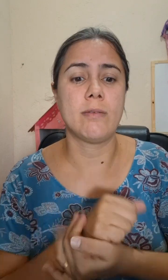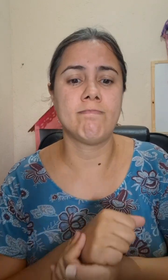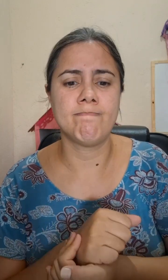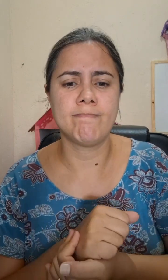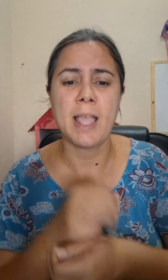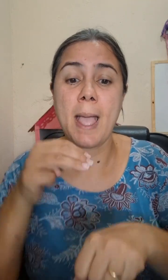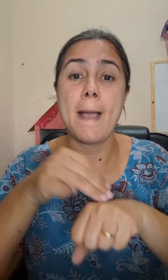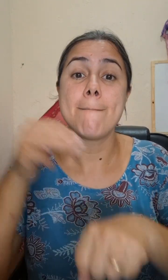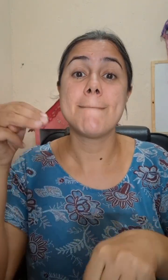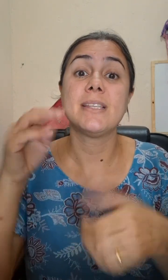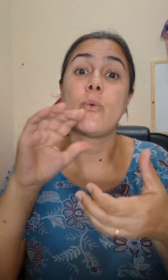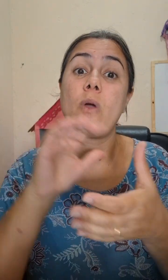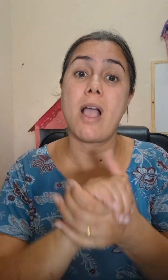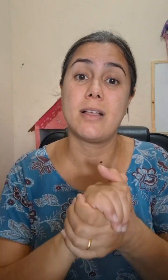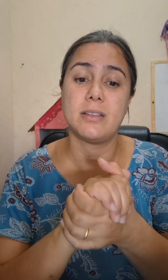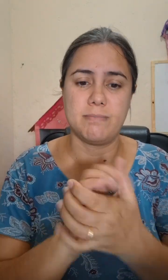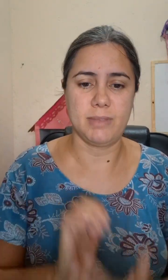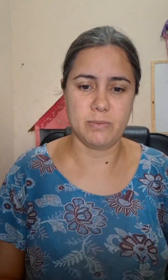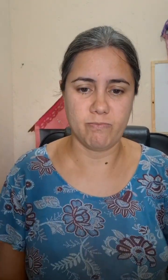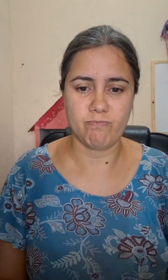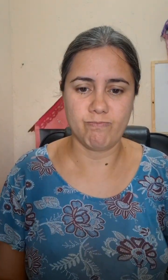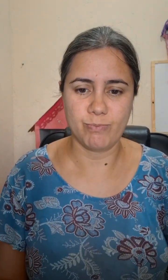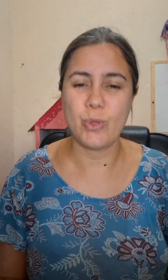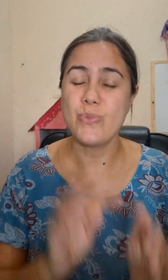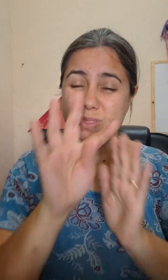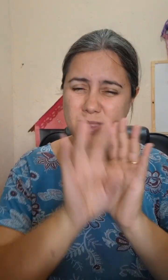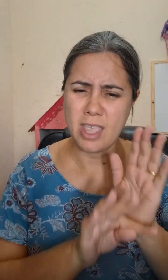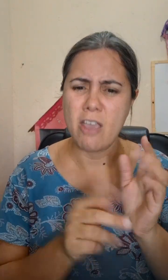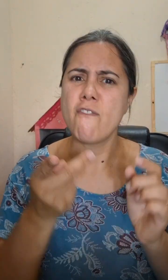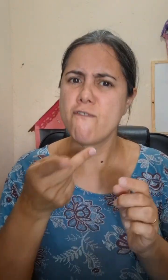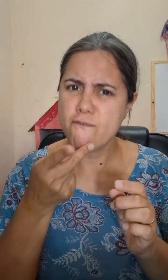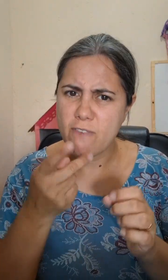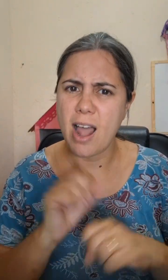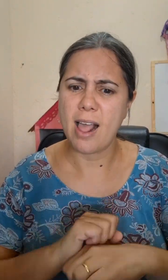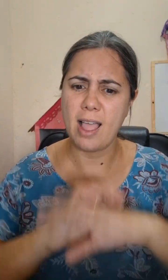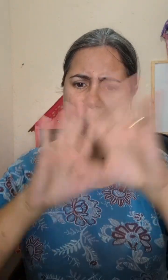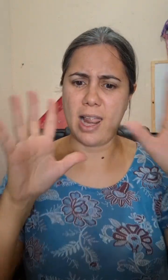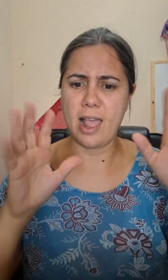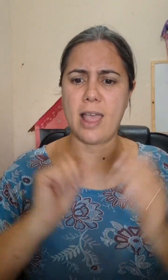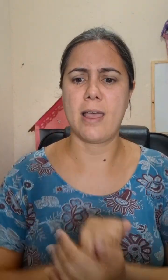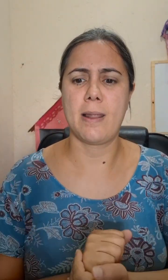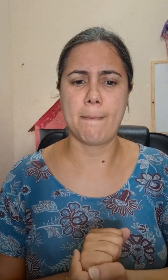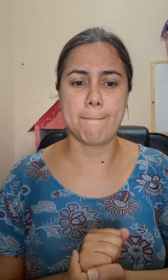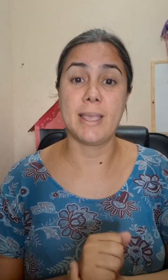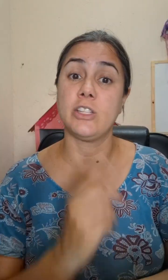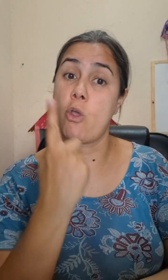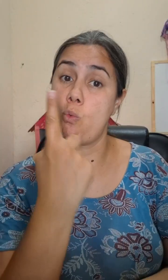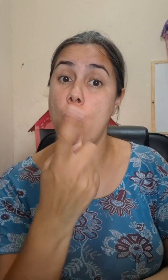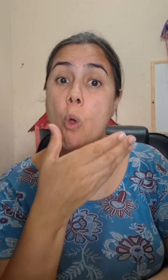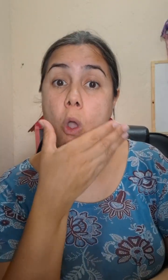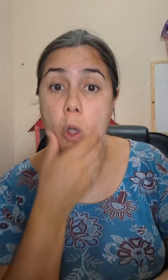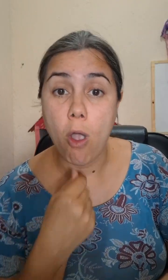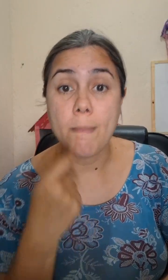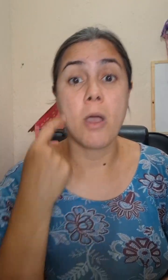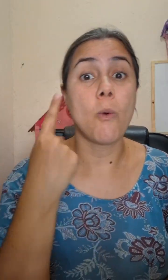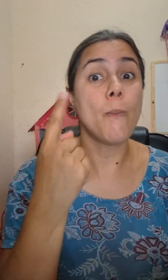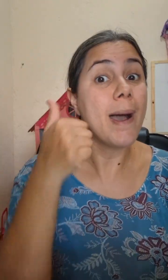um homem macho e de uma mulher fêmea, igual fala em Gênesis capítulo 1, versículo 27. E